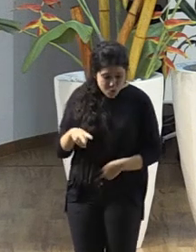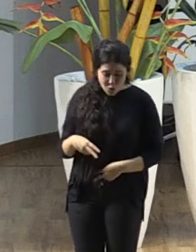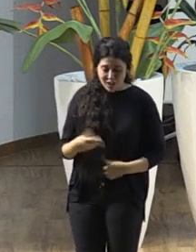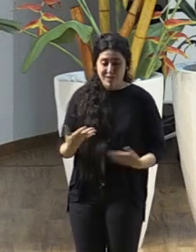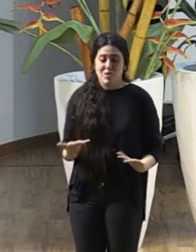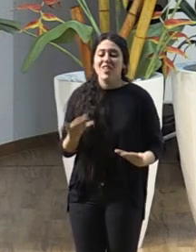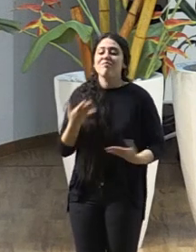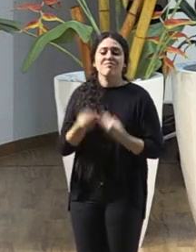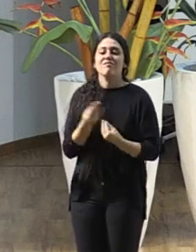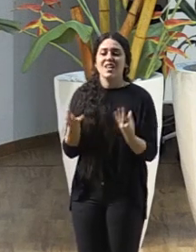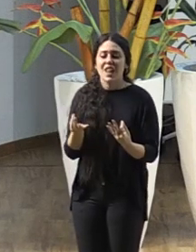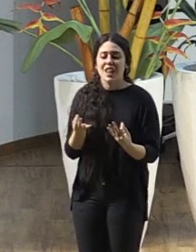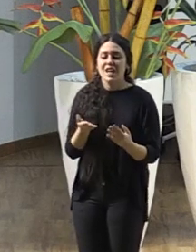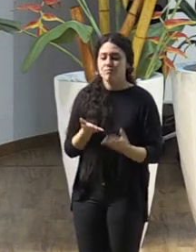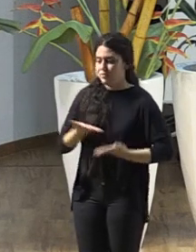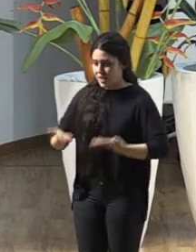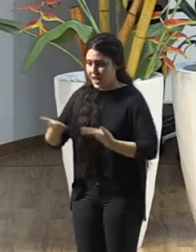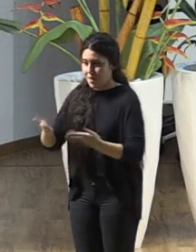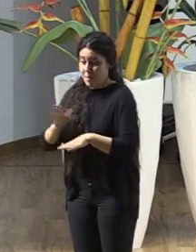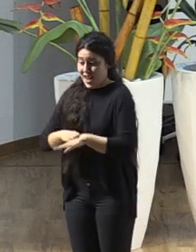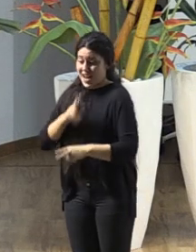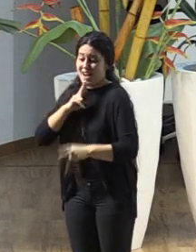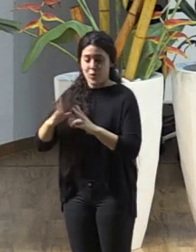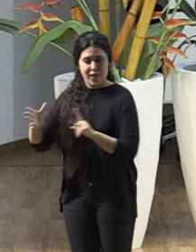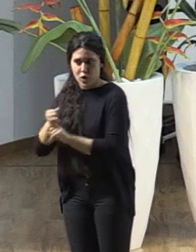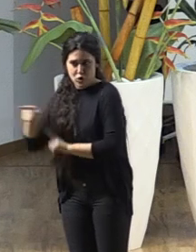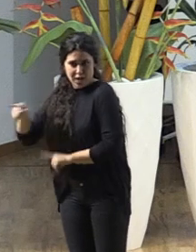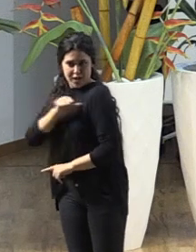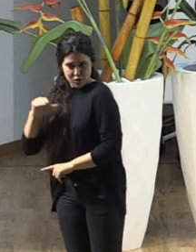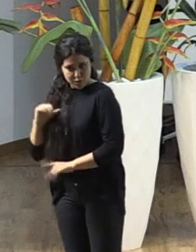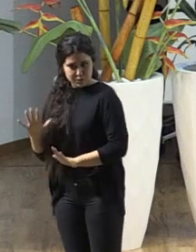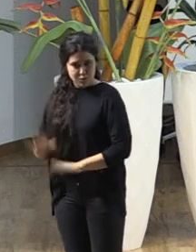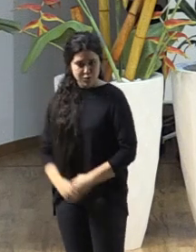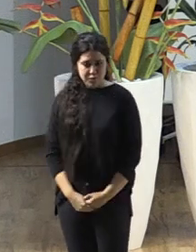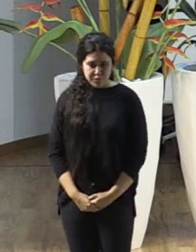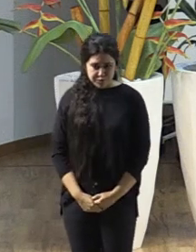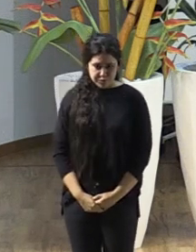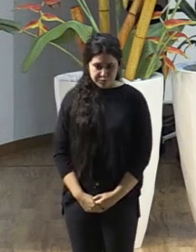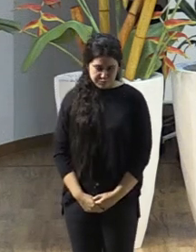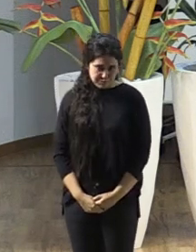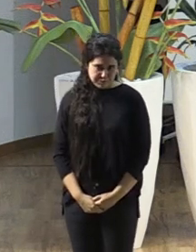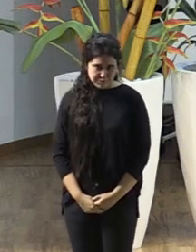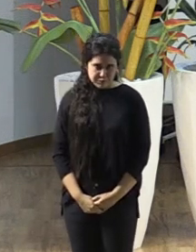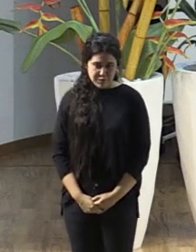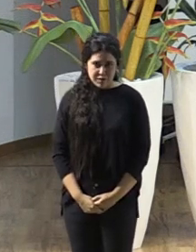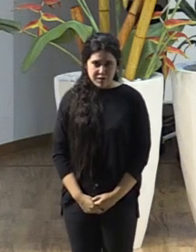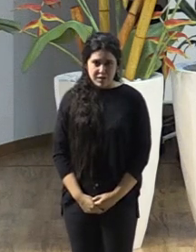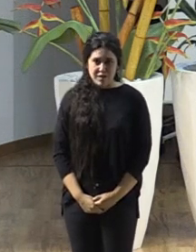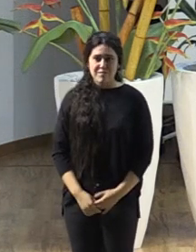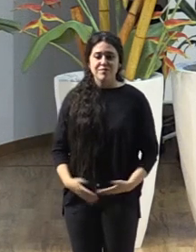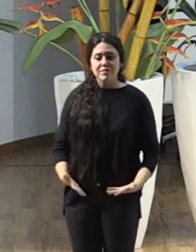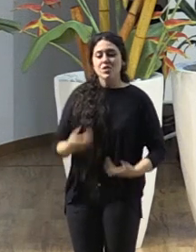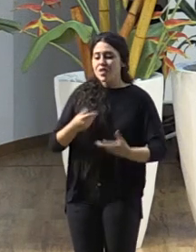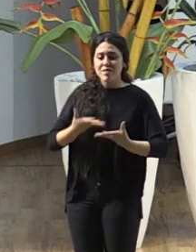sino les ayudaba a encontrar la respuesta. Eso. Y eso lo aprendí más